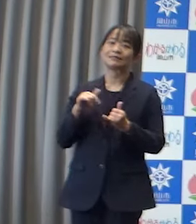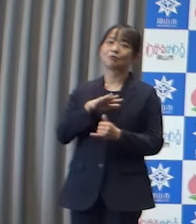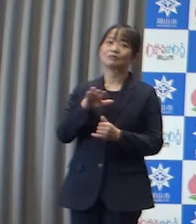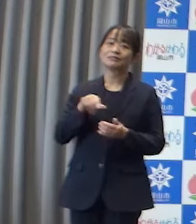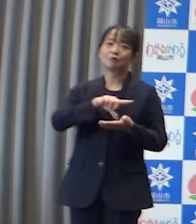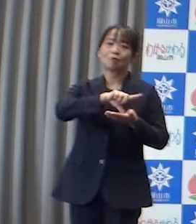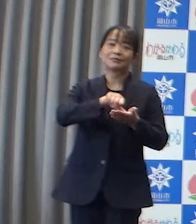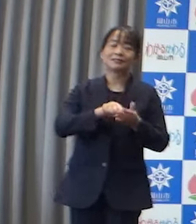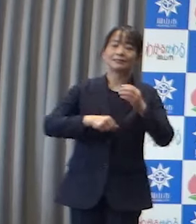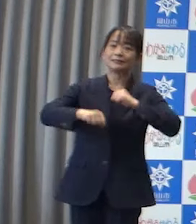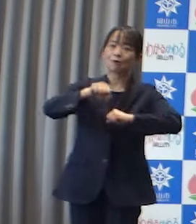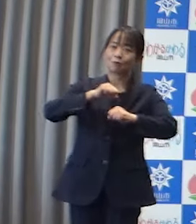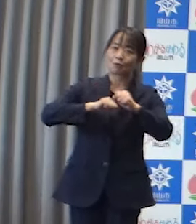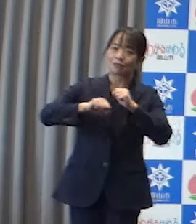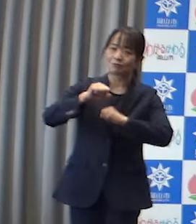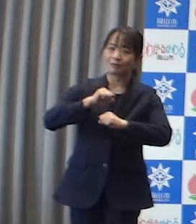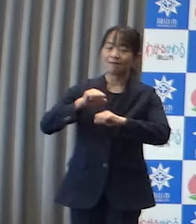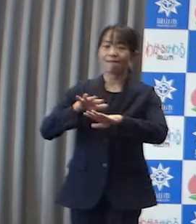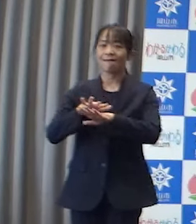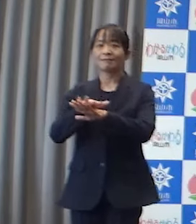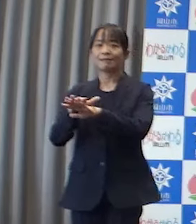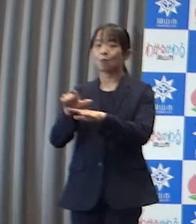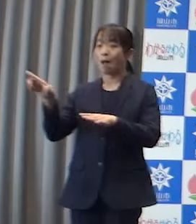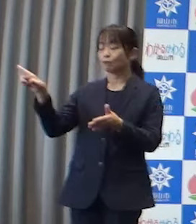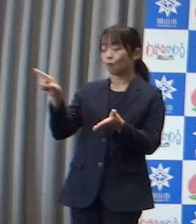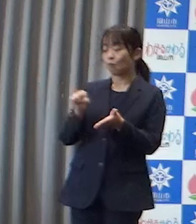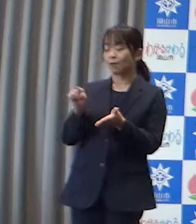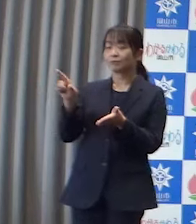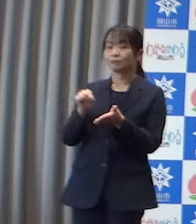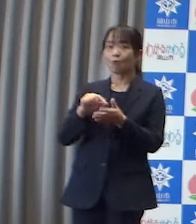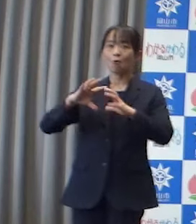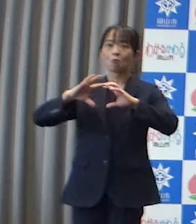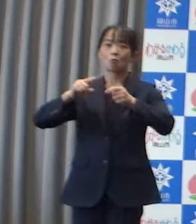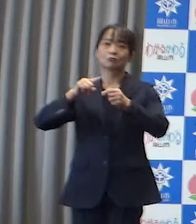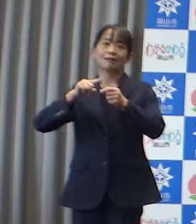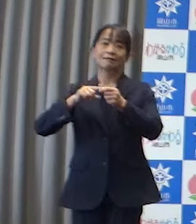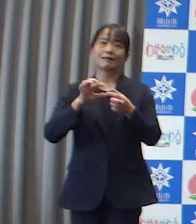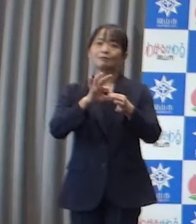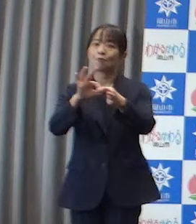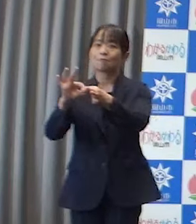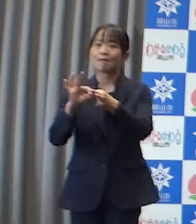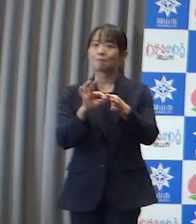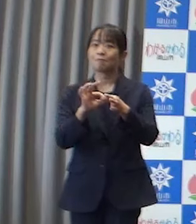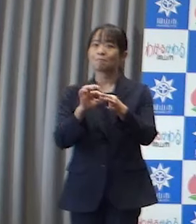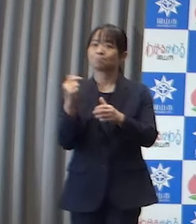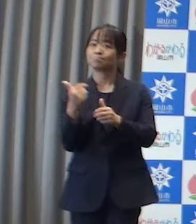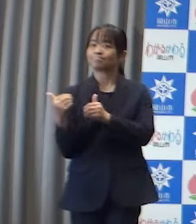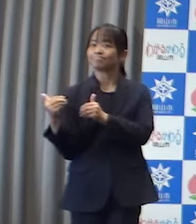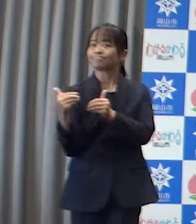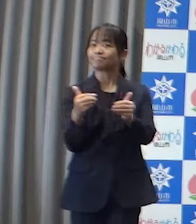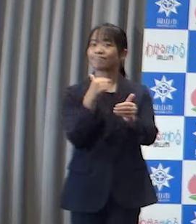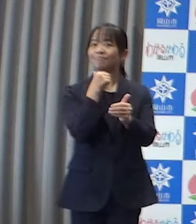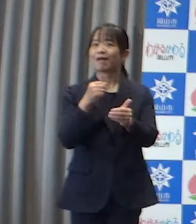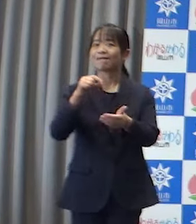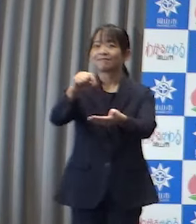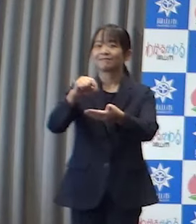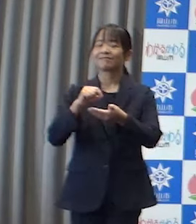での取り組み、そしてネットワークを活用した国際的な連携を加速してほしいとのことであり